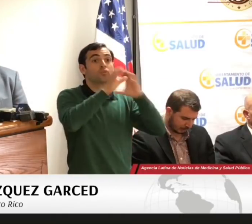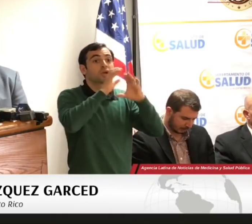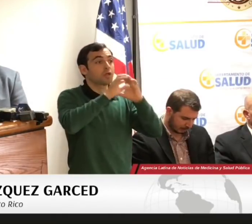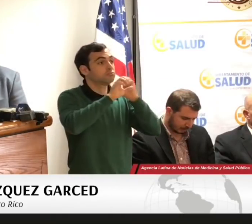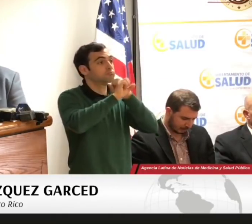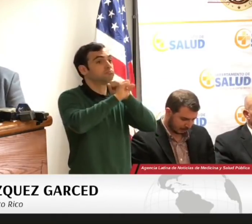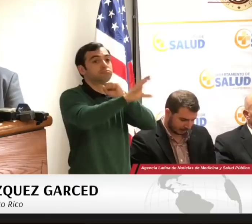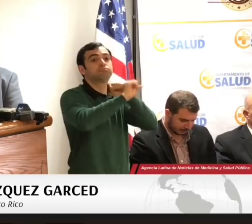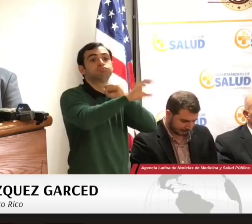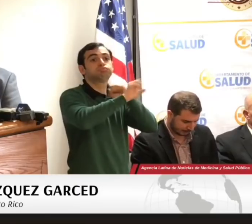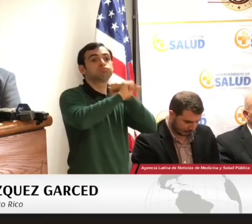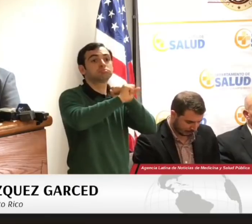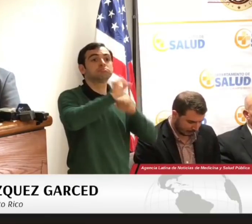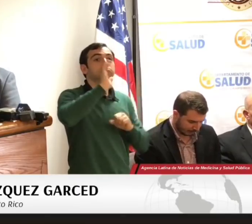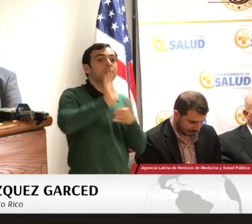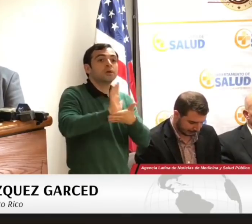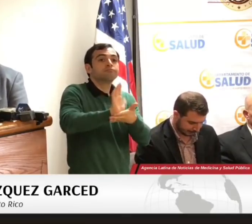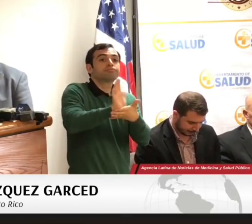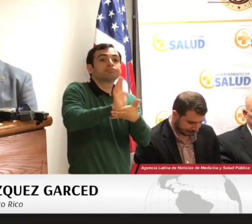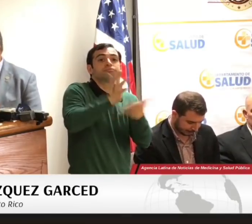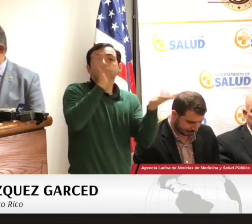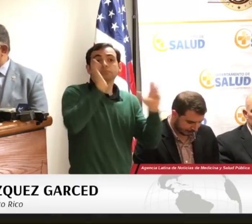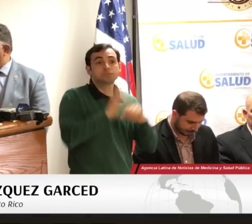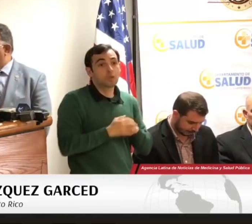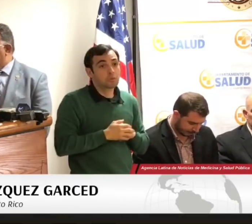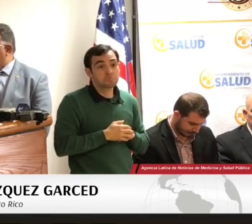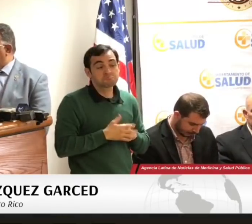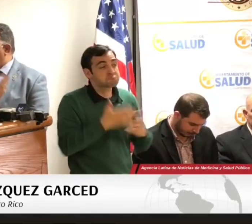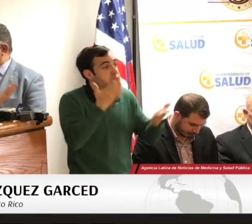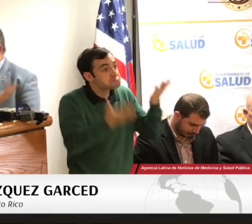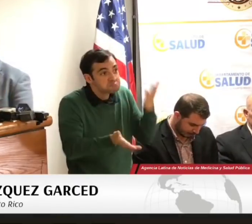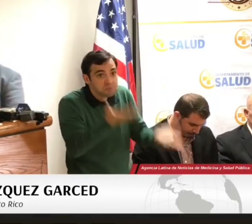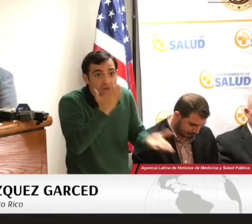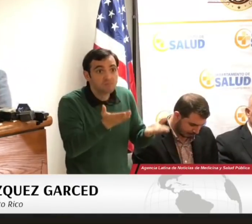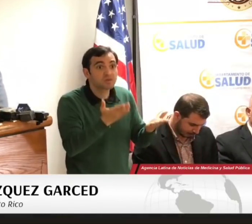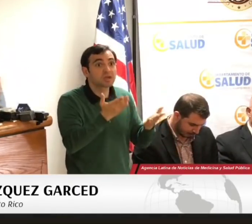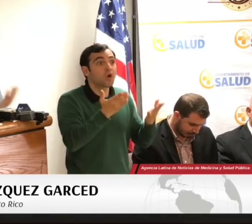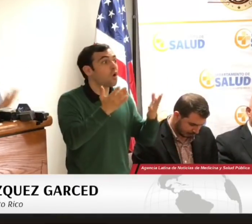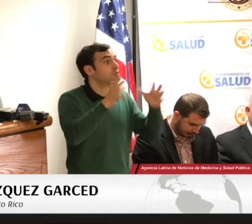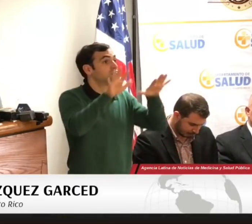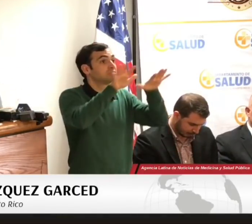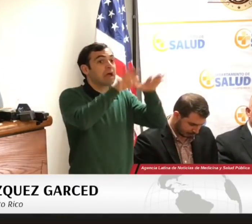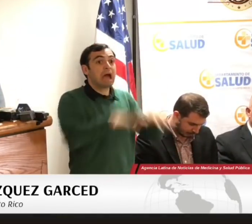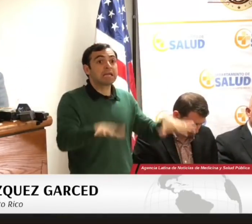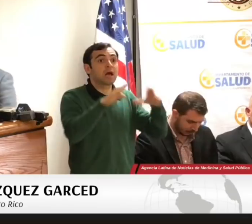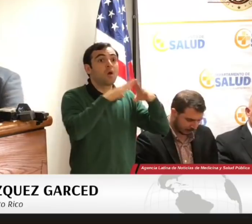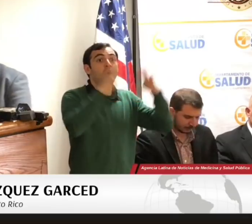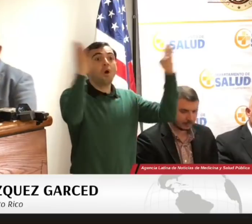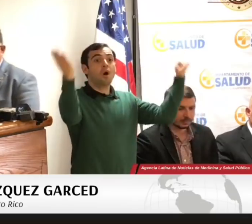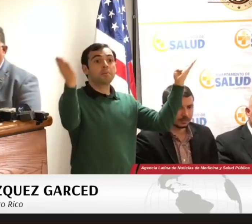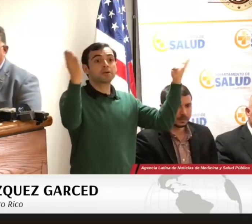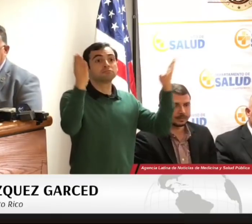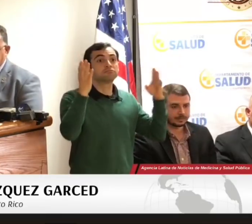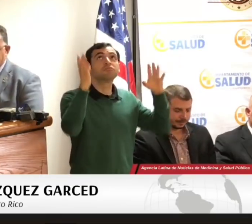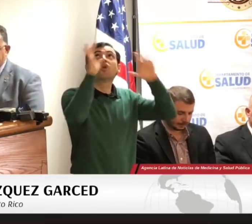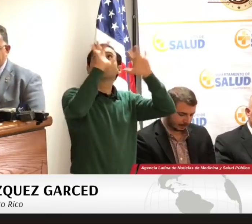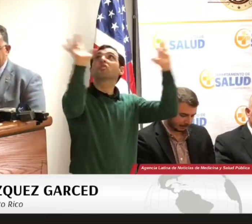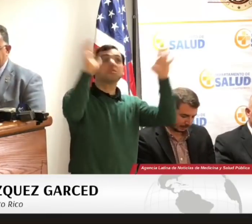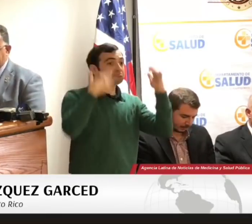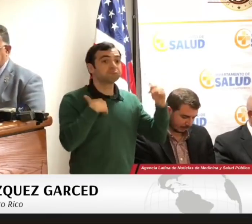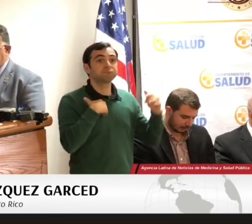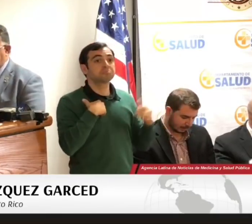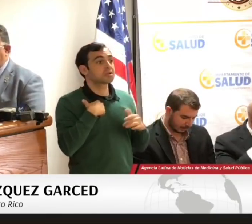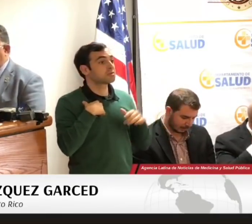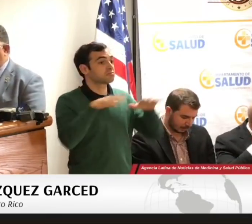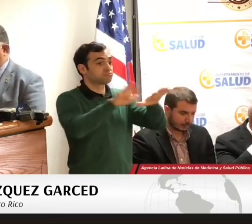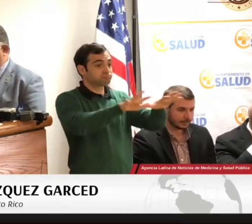prensa o hagamos las comunicaciones y las conferencias de prensa al aire libre, en lugares donde haya ventilación. Son algunas de las